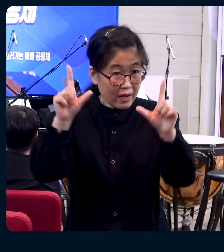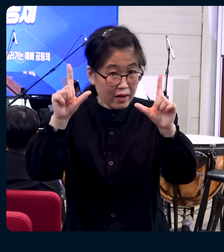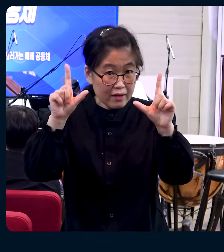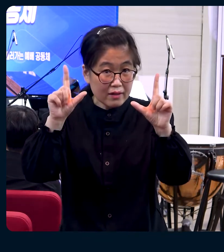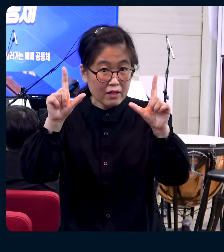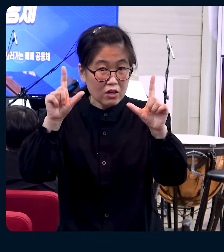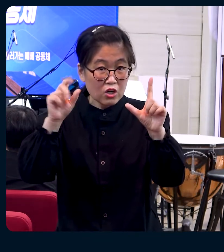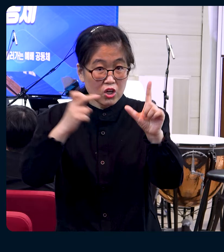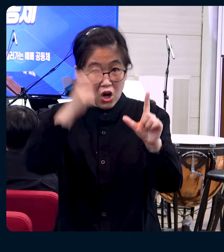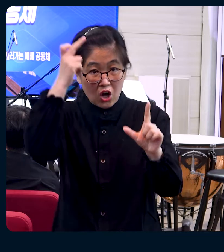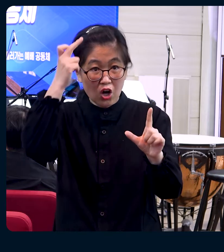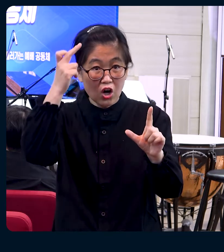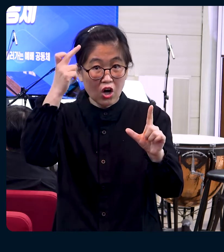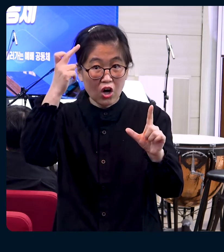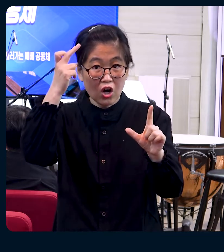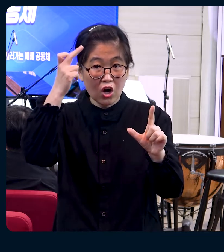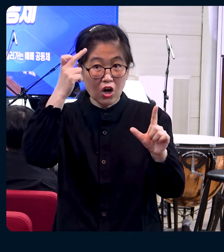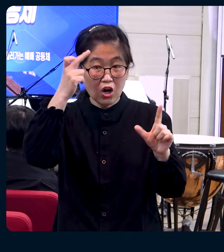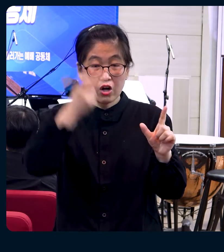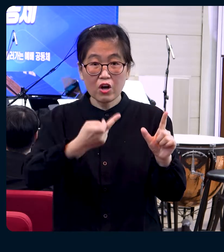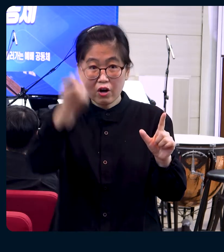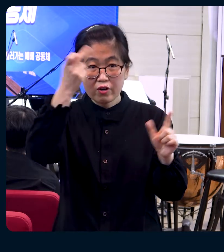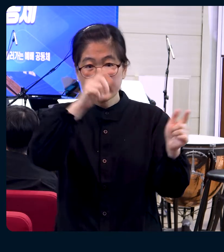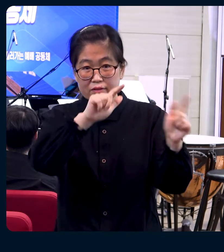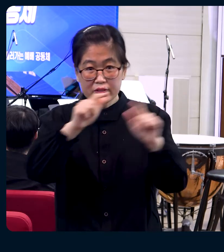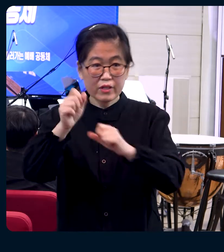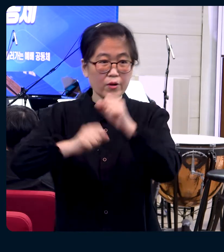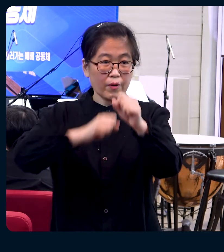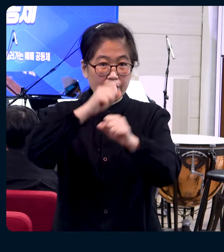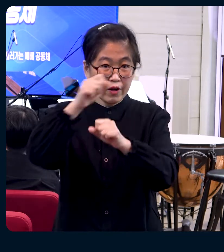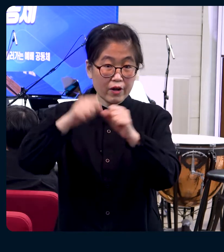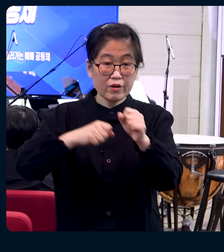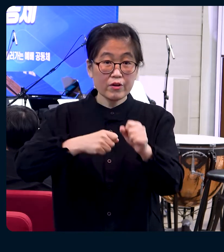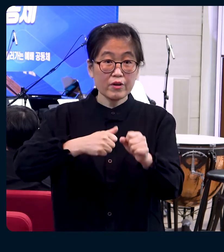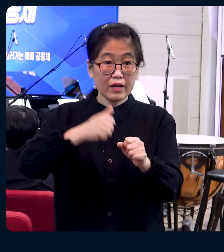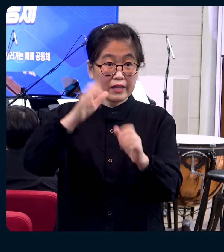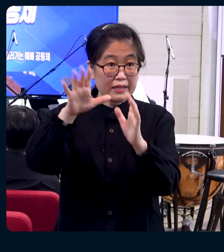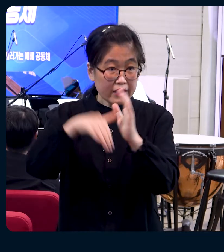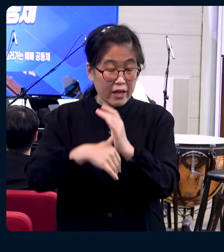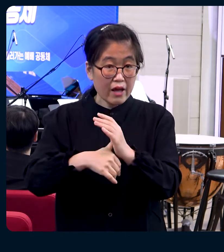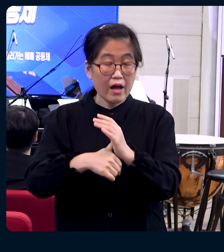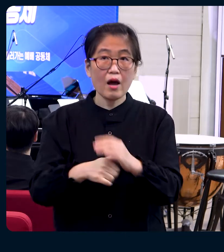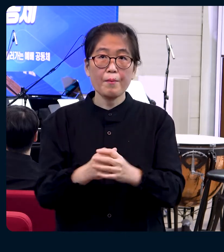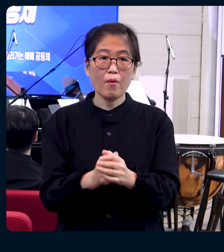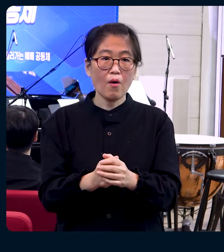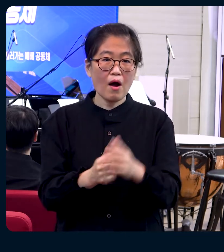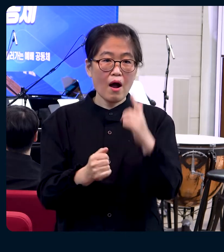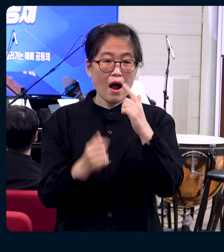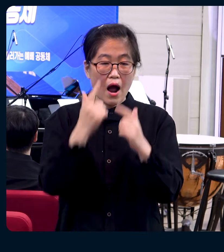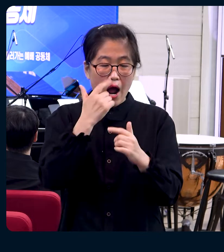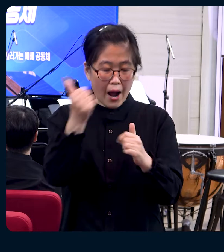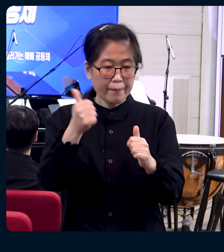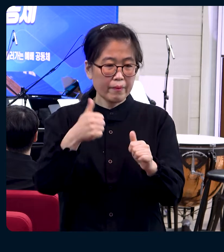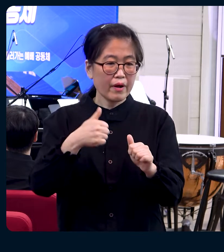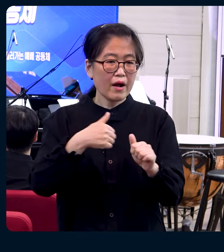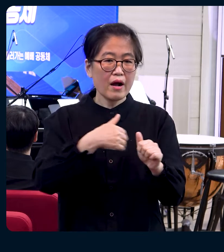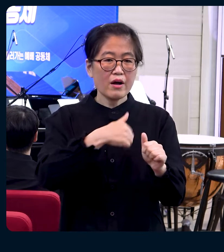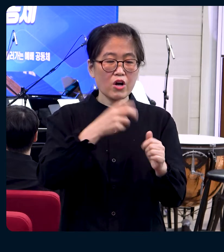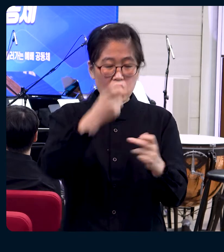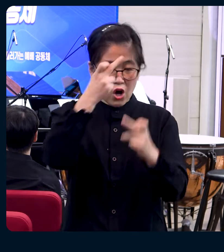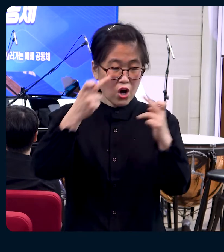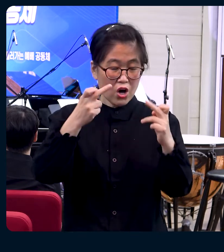날 형들이 이제 가축을 치러 나갔을 때 아버지가 잘 있나 돌아보고 오라고. 그래 갔을